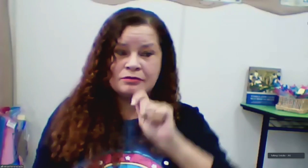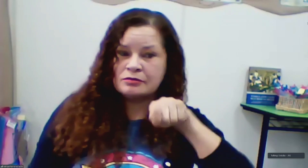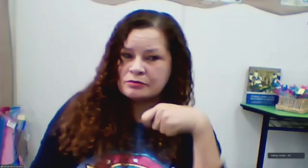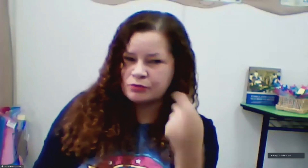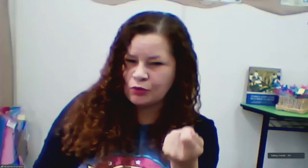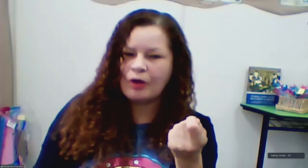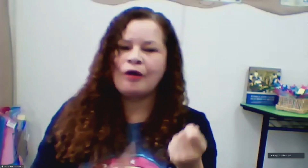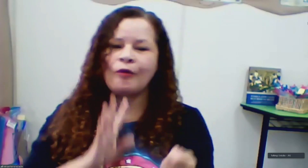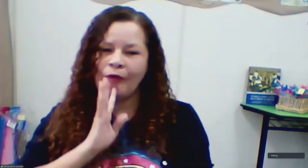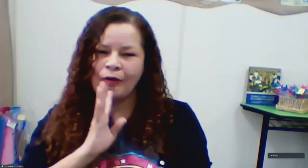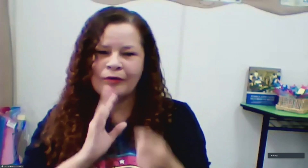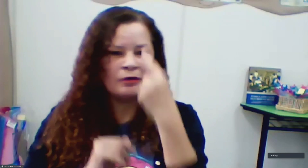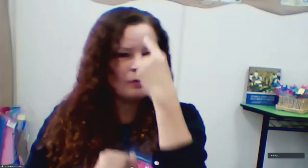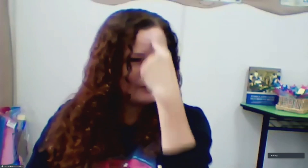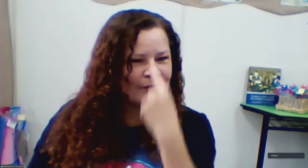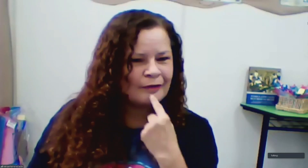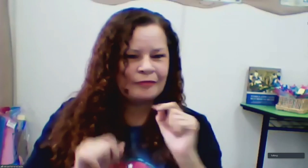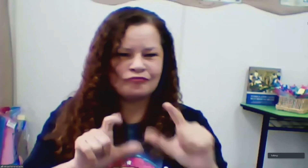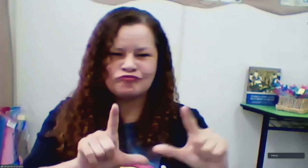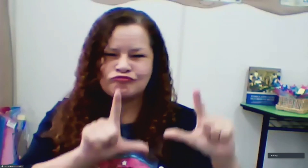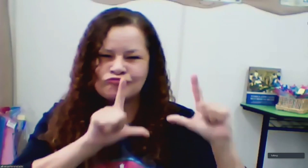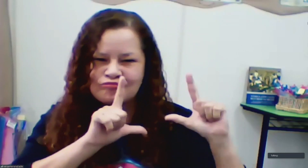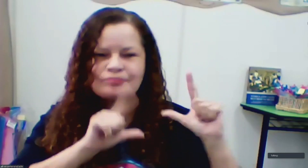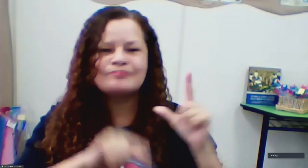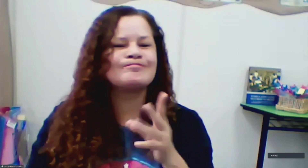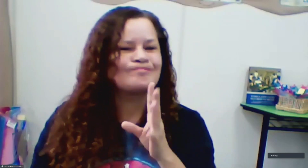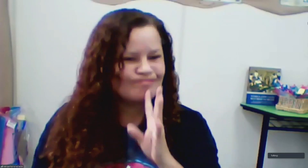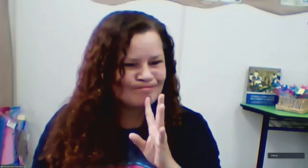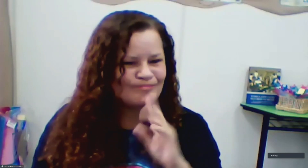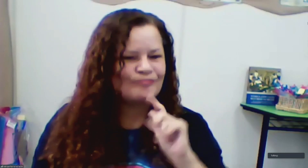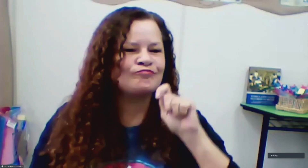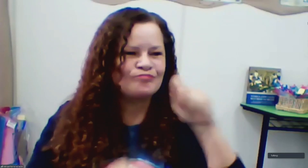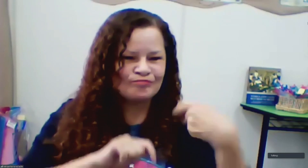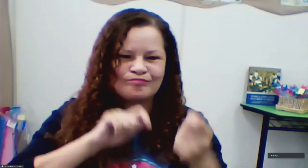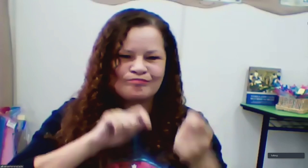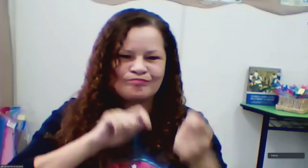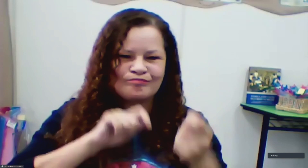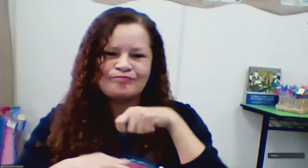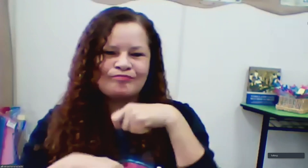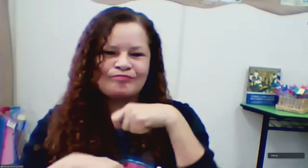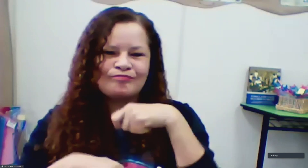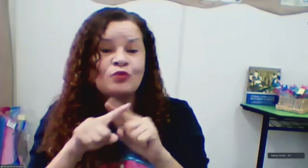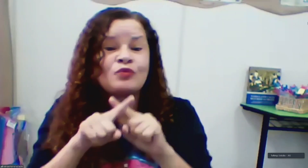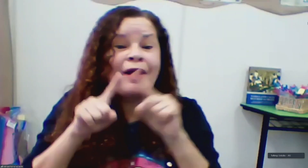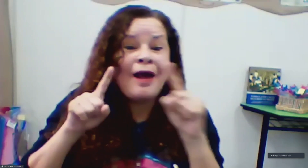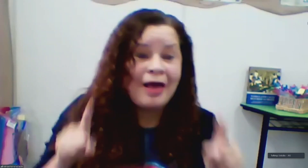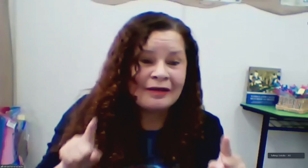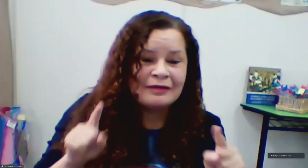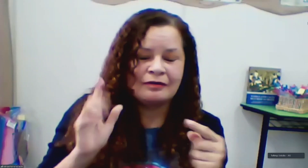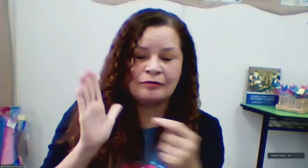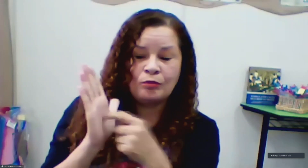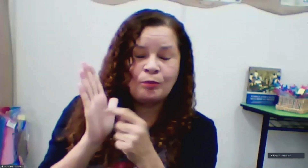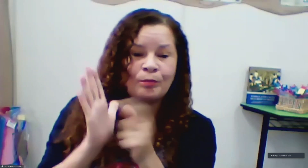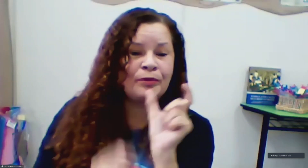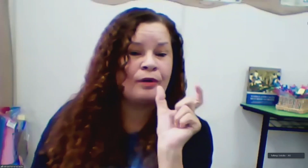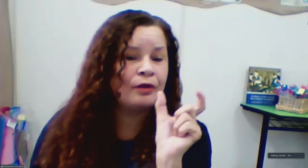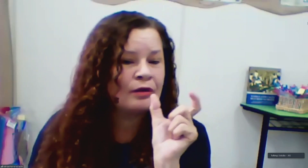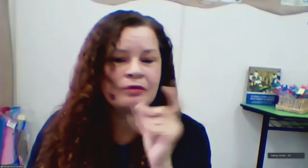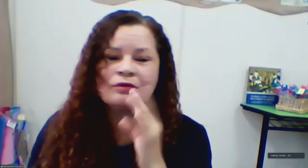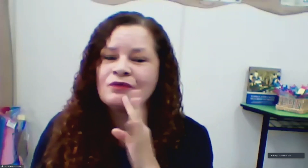sinal dessa palavra? Conhece isso daqui? Conhece? Mas, na verdade, a palavra ele